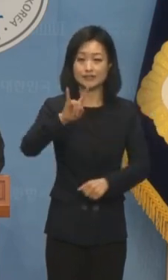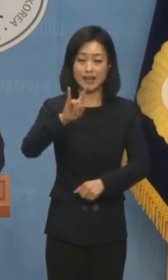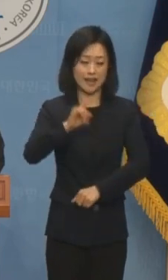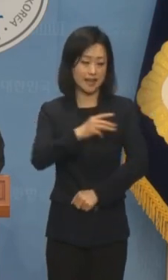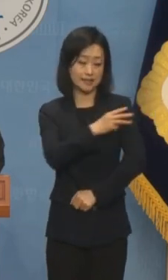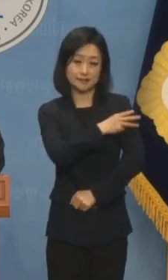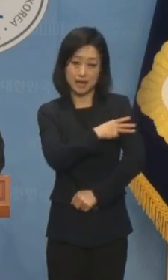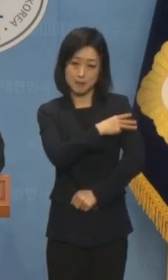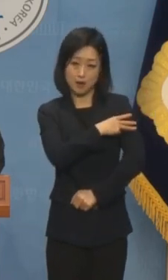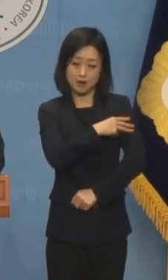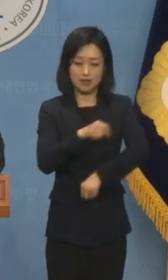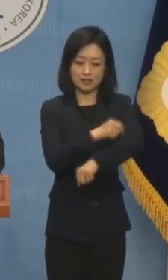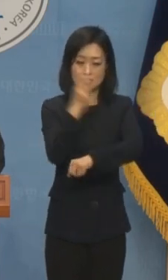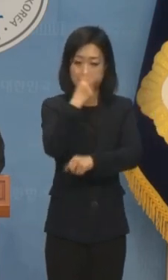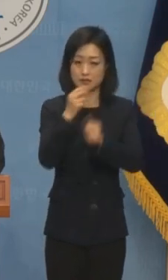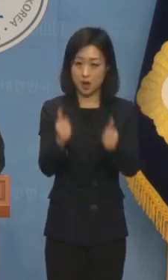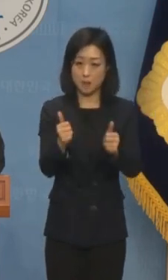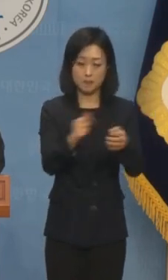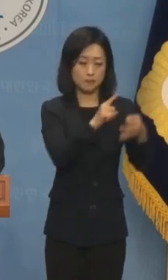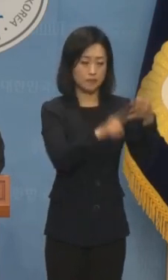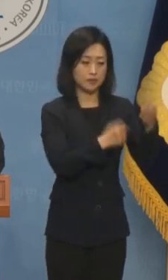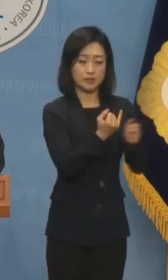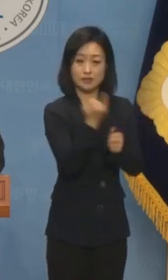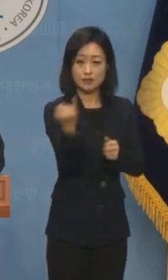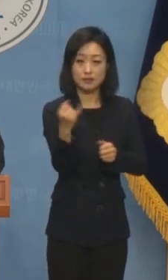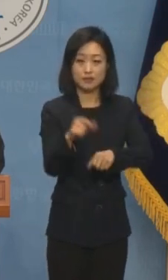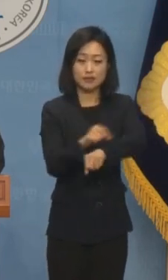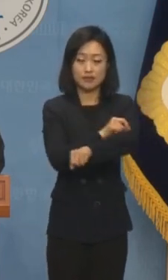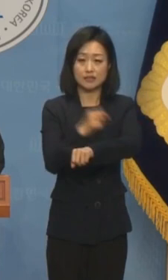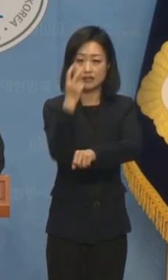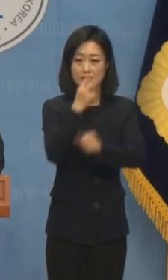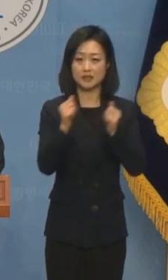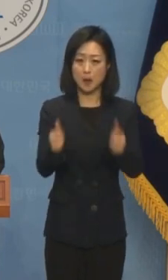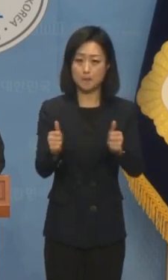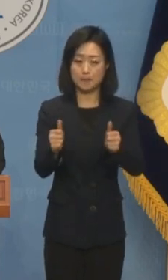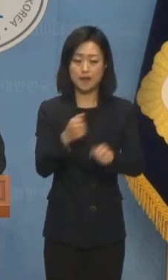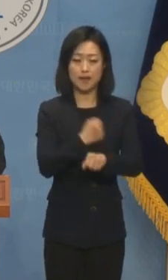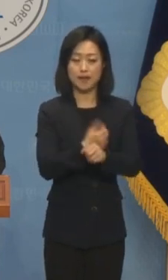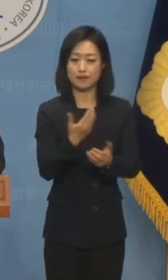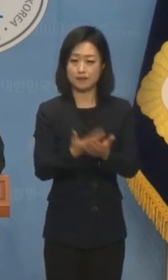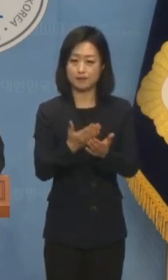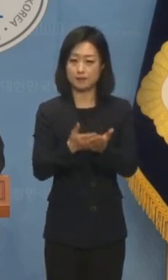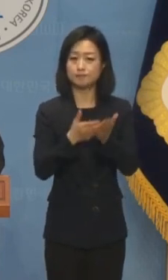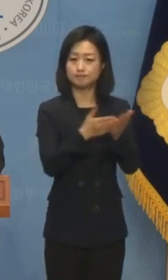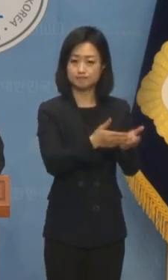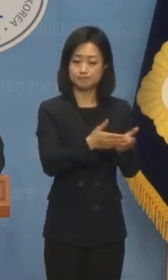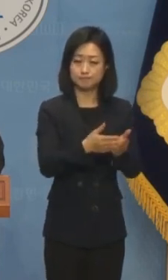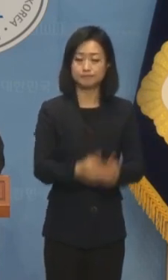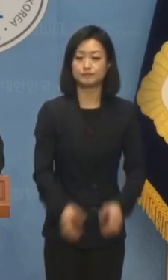특검과 김건희 특검부터 받아들여야 합니다.